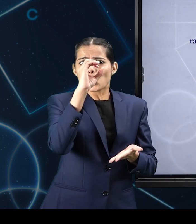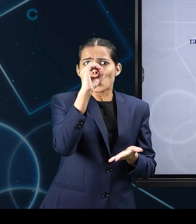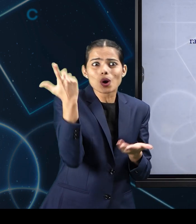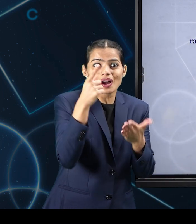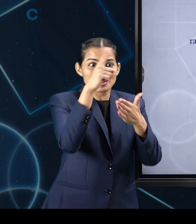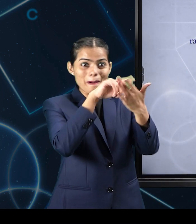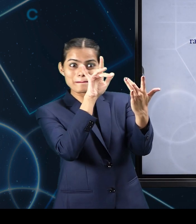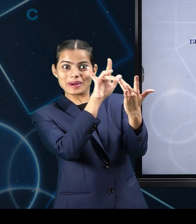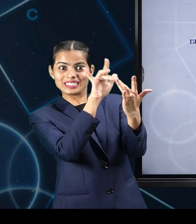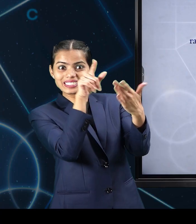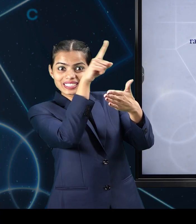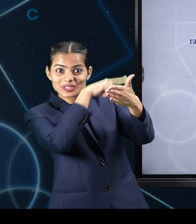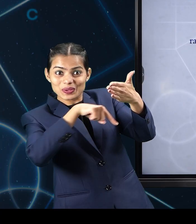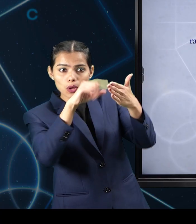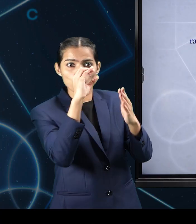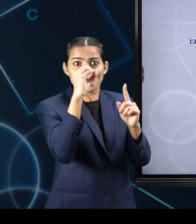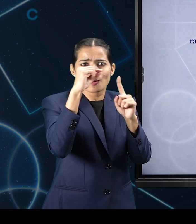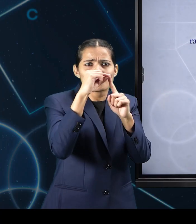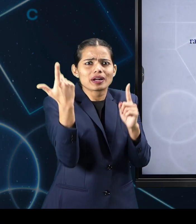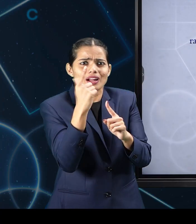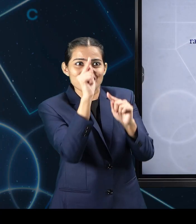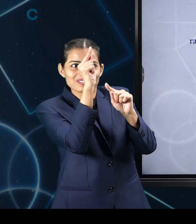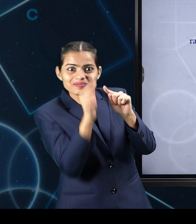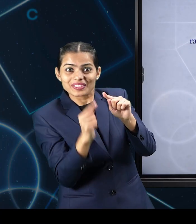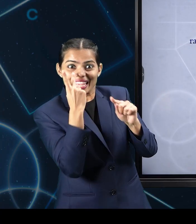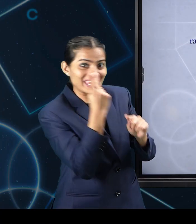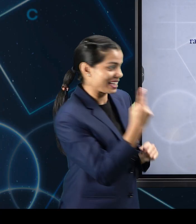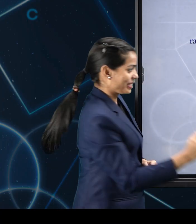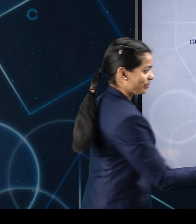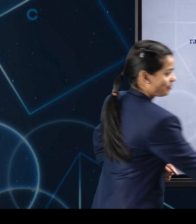यहाँ O केंद्र है और OP परपेंडिकुलर XY है।